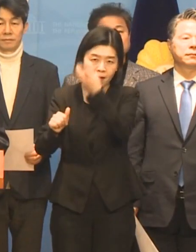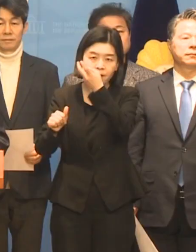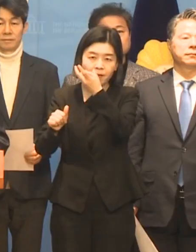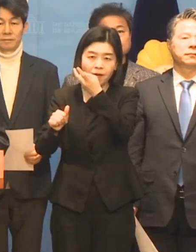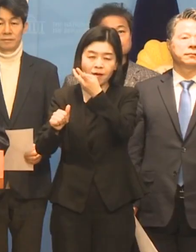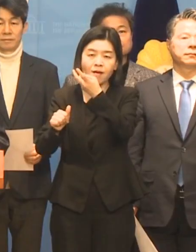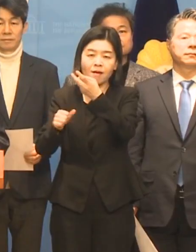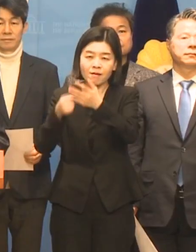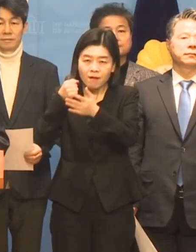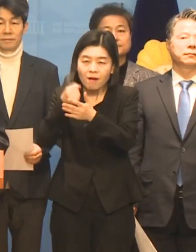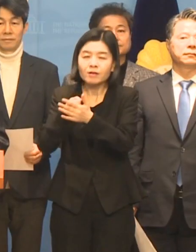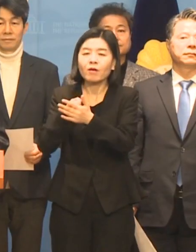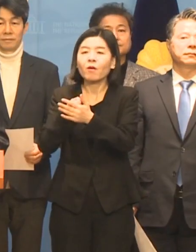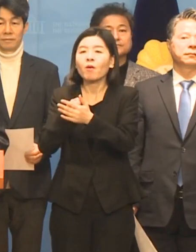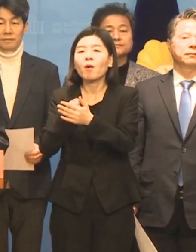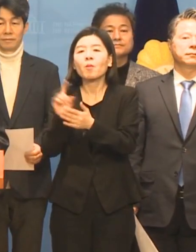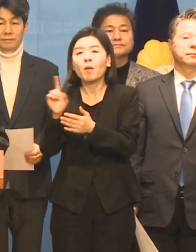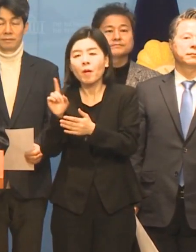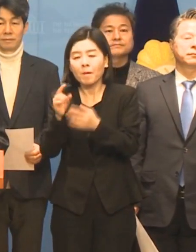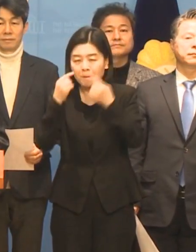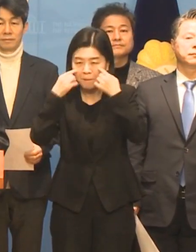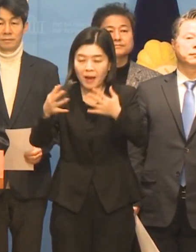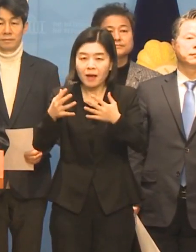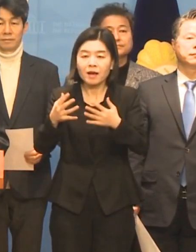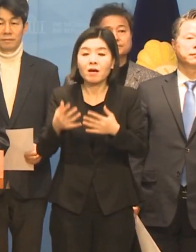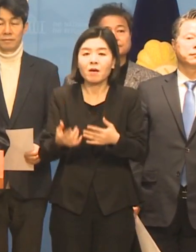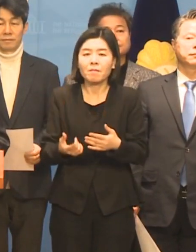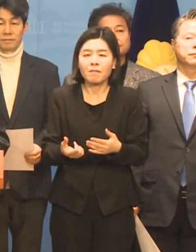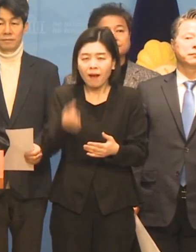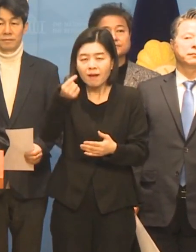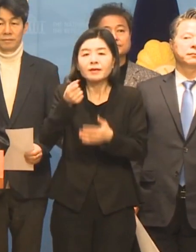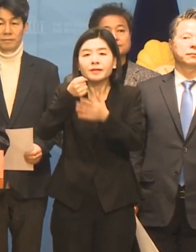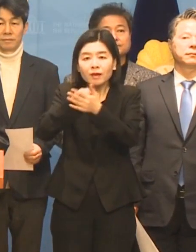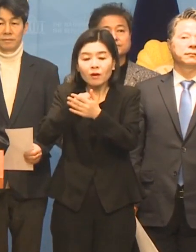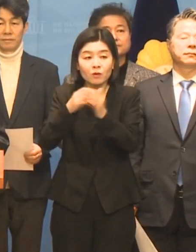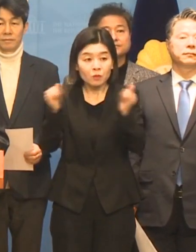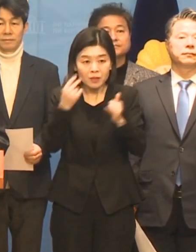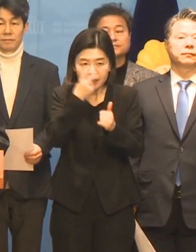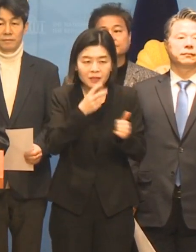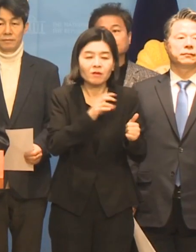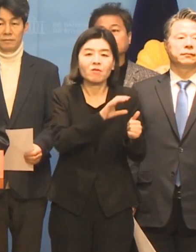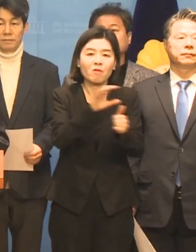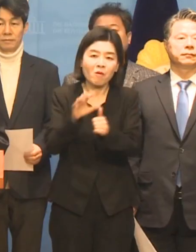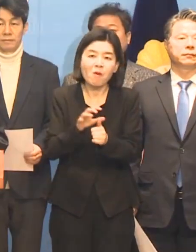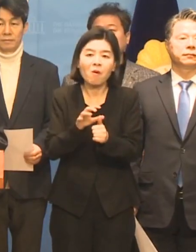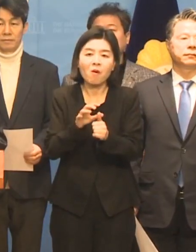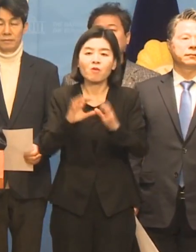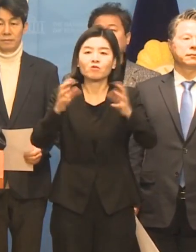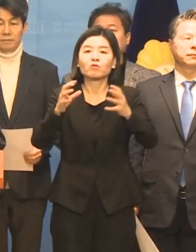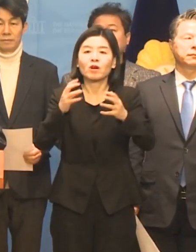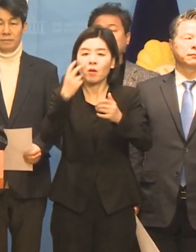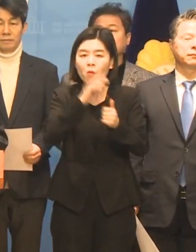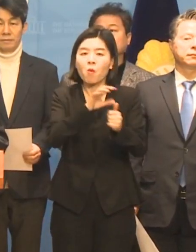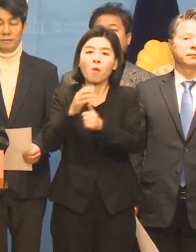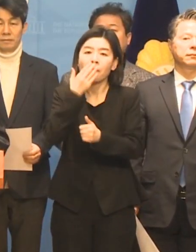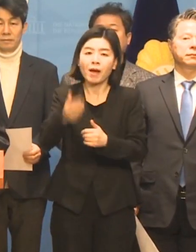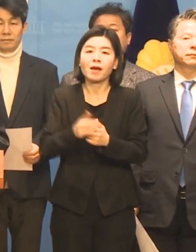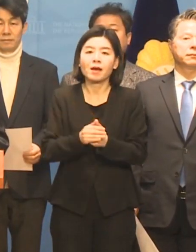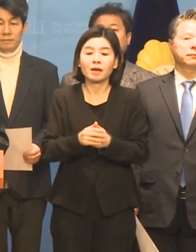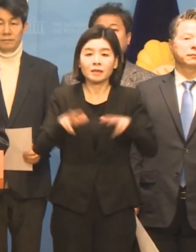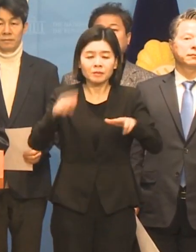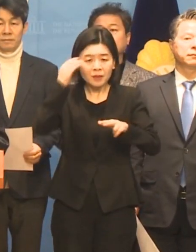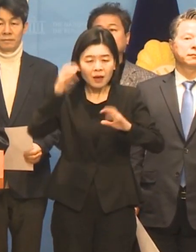내려야 국민을 지키고 국가를 지키는 길이 열린다는 것입니다. 지금 대한민국은